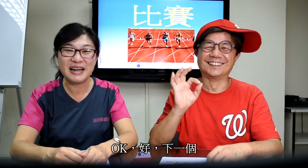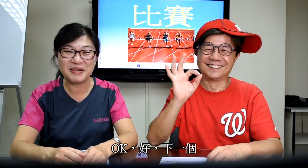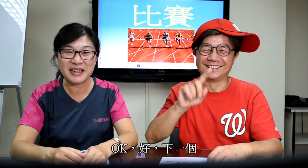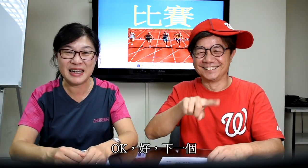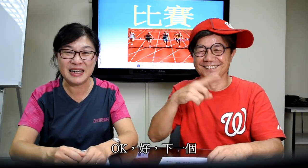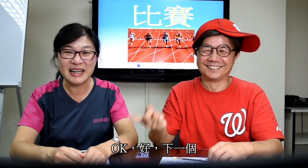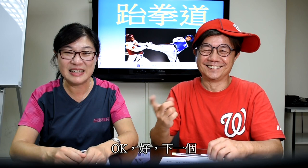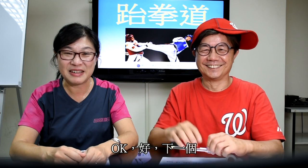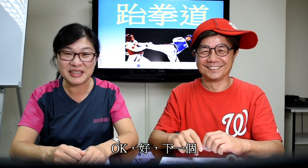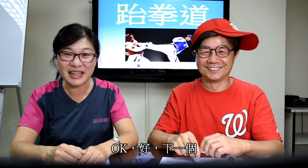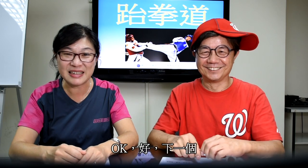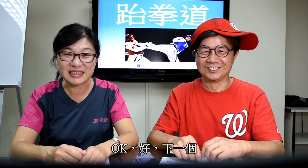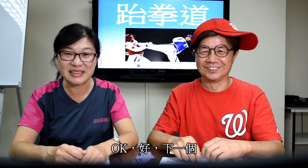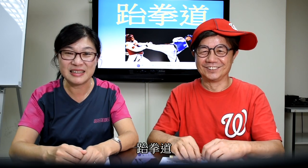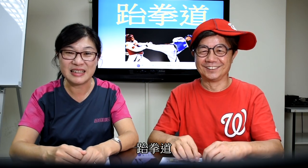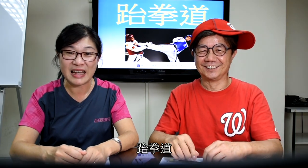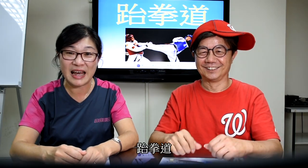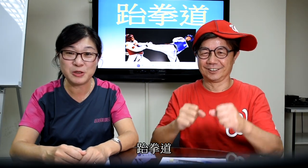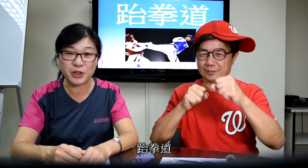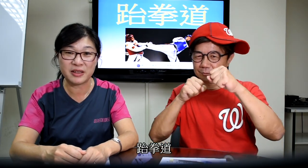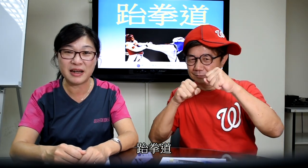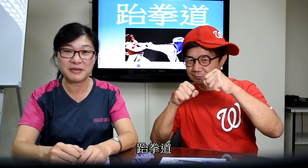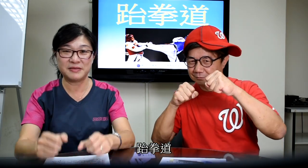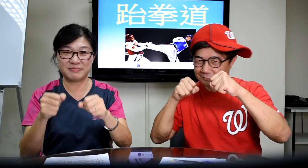OK， 好，下一个跆拳道。